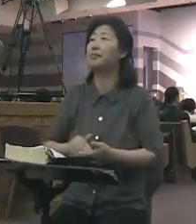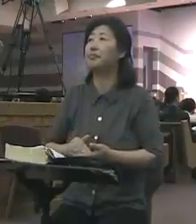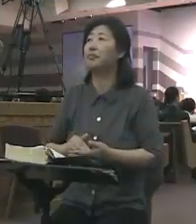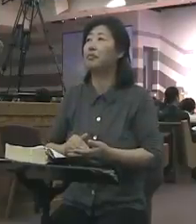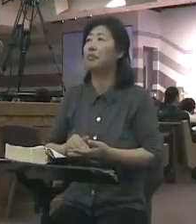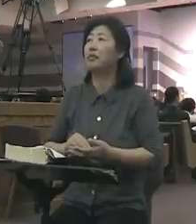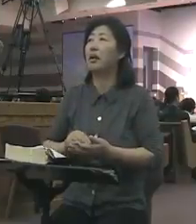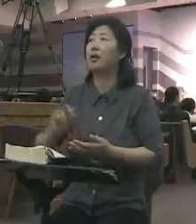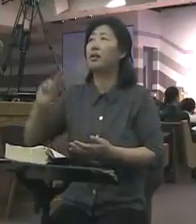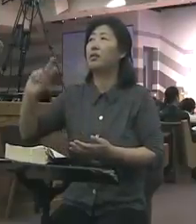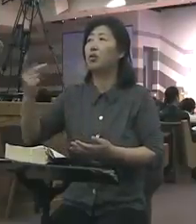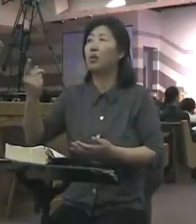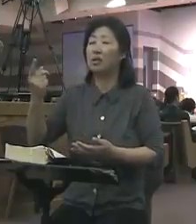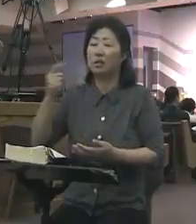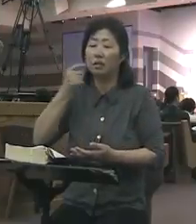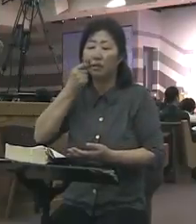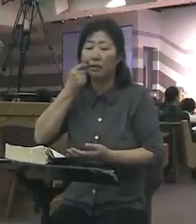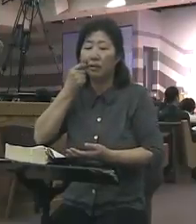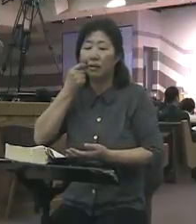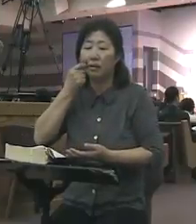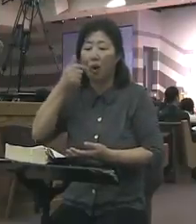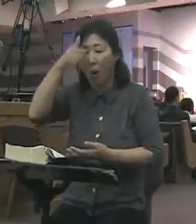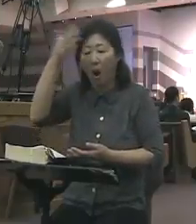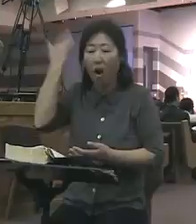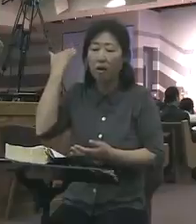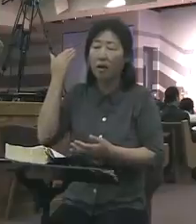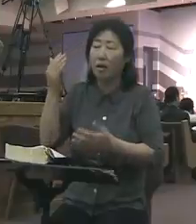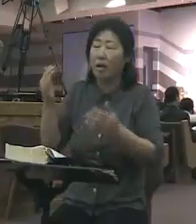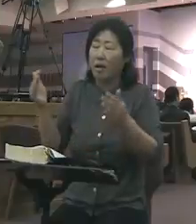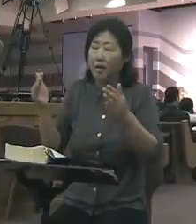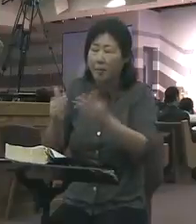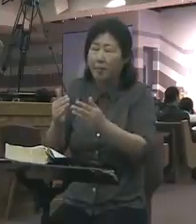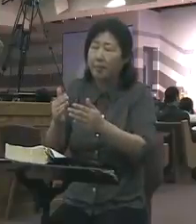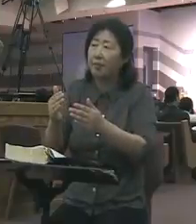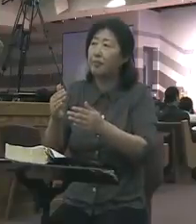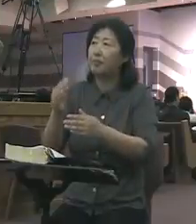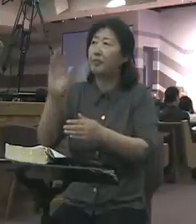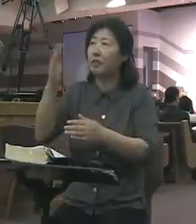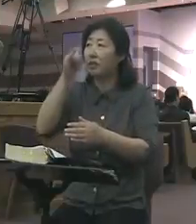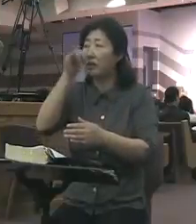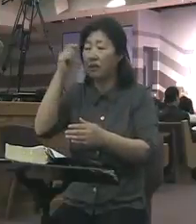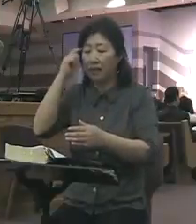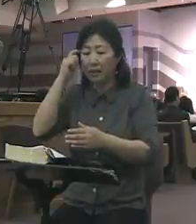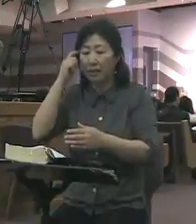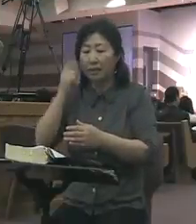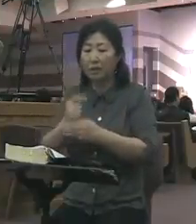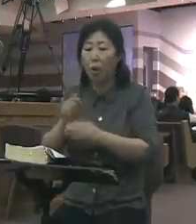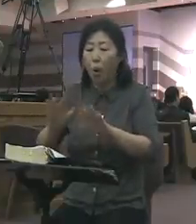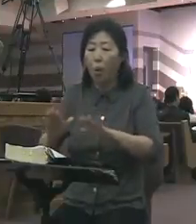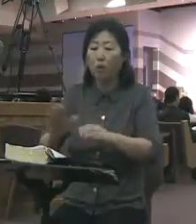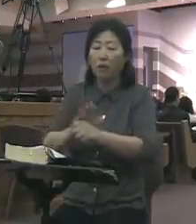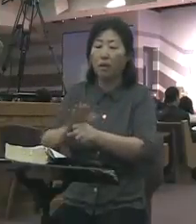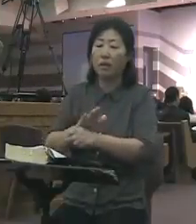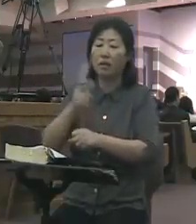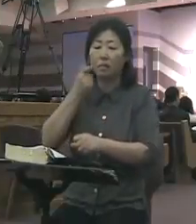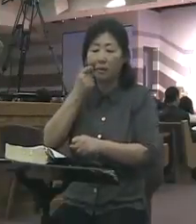되돌이킬 수 없는 과거에 집착되어서 오늘 사랑해야 되는 사람을 사랑하지 못하고 축복해야 할